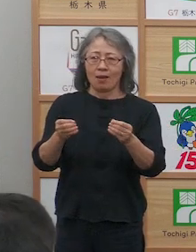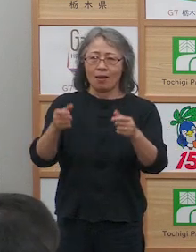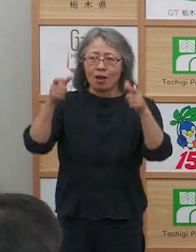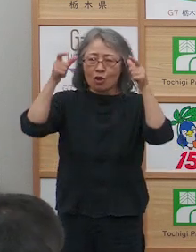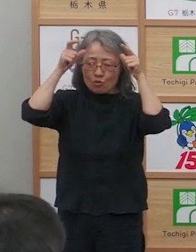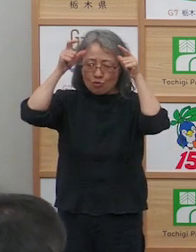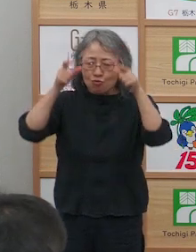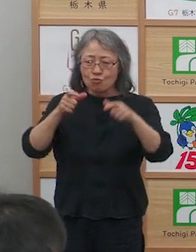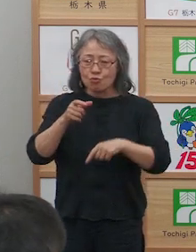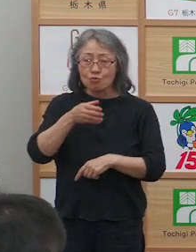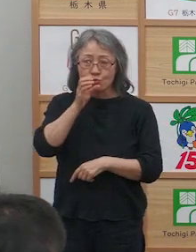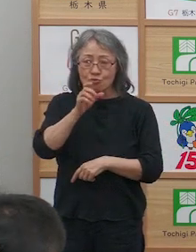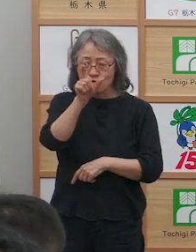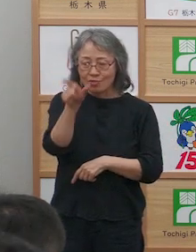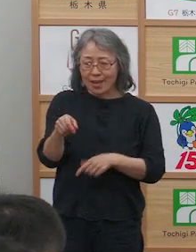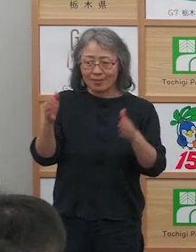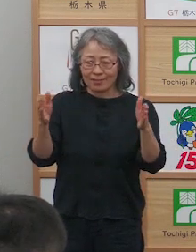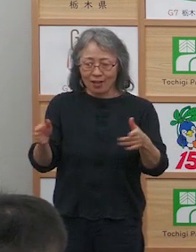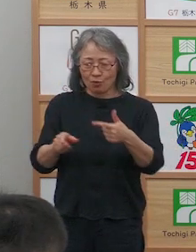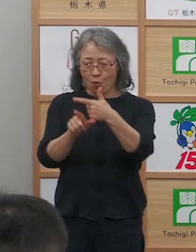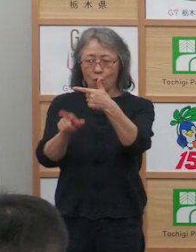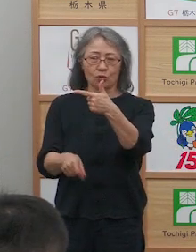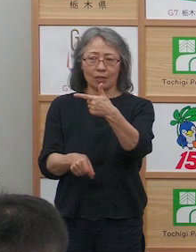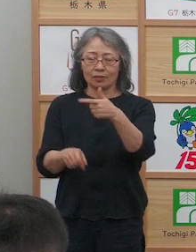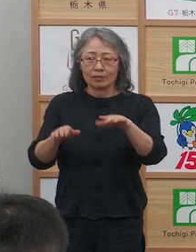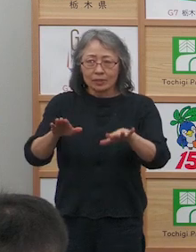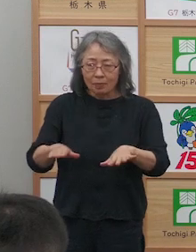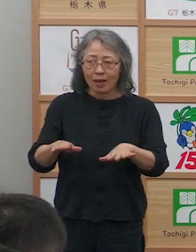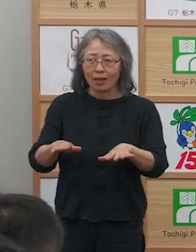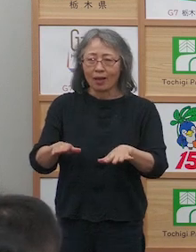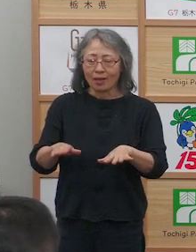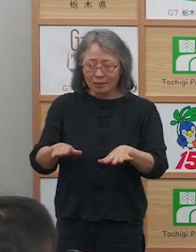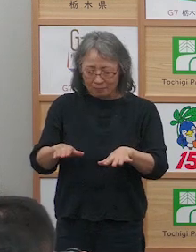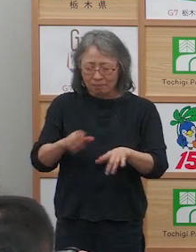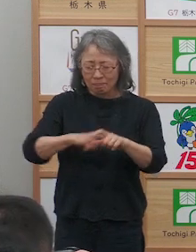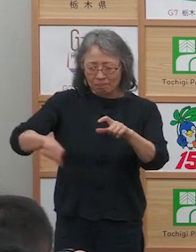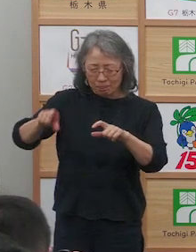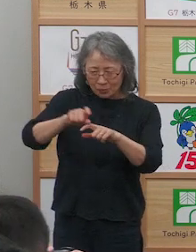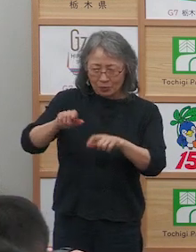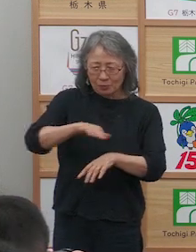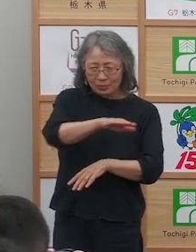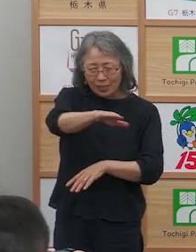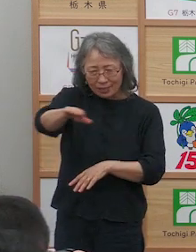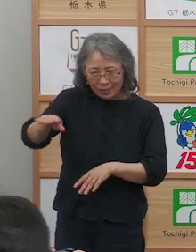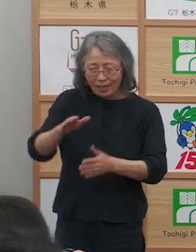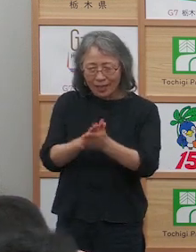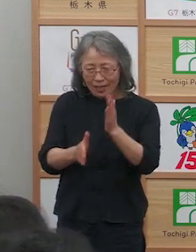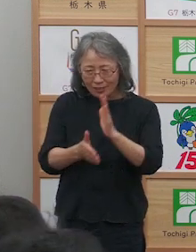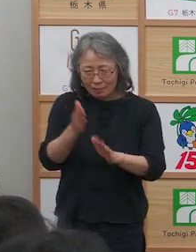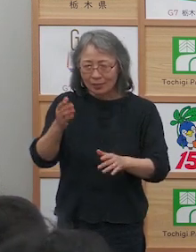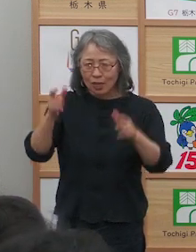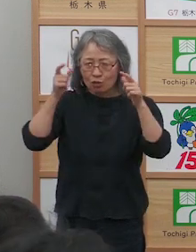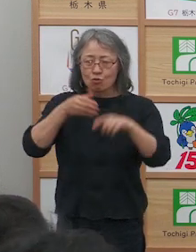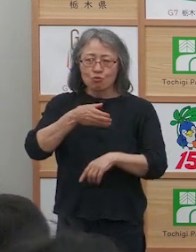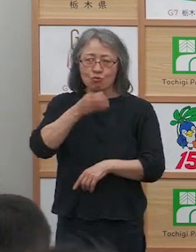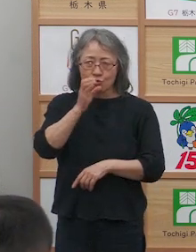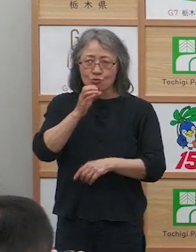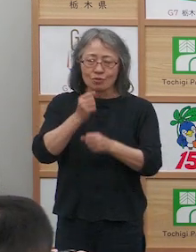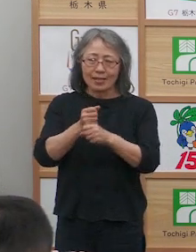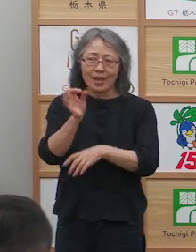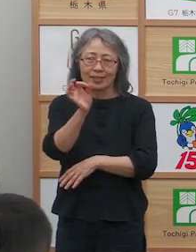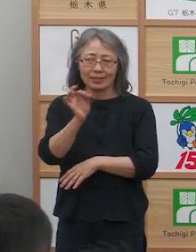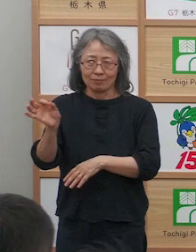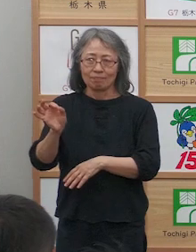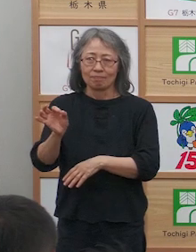乳月間の6月はより多くの皆様方に改めて牛乳、乳製